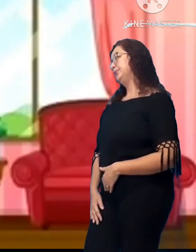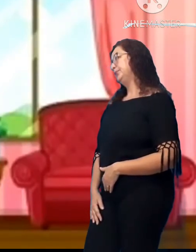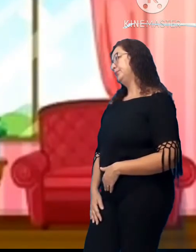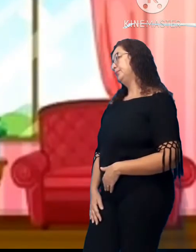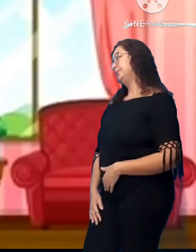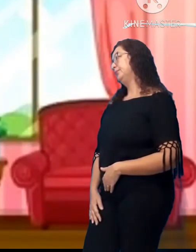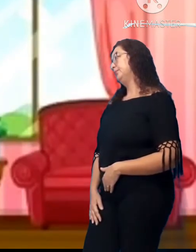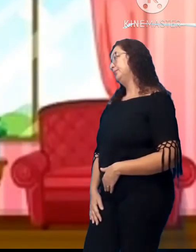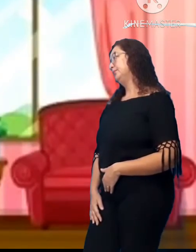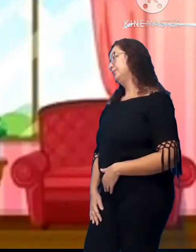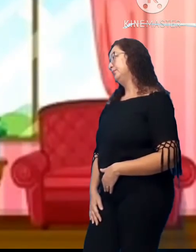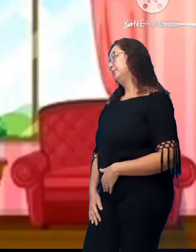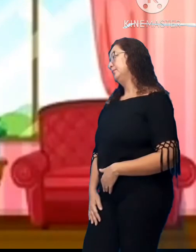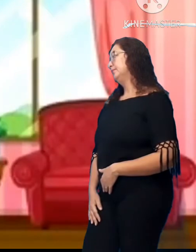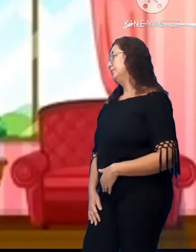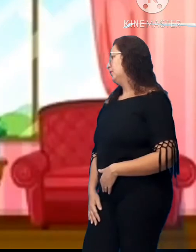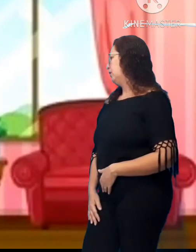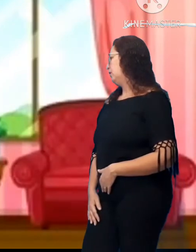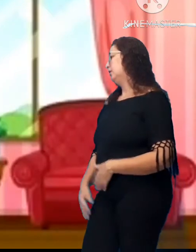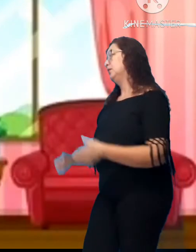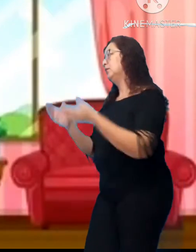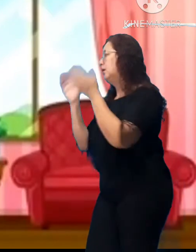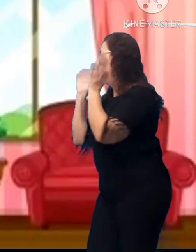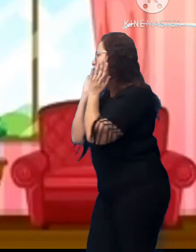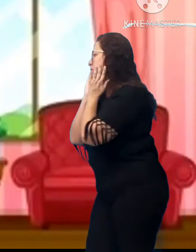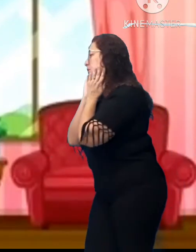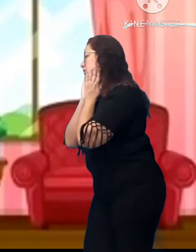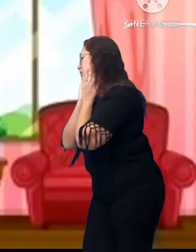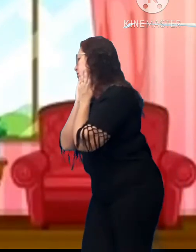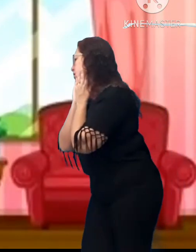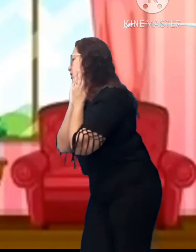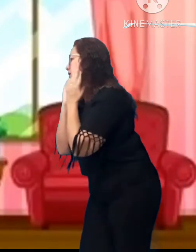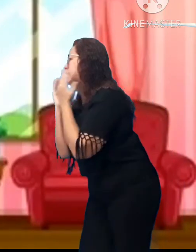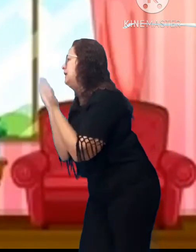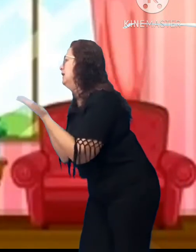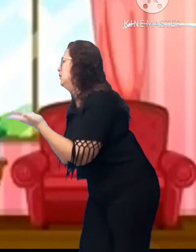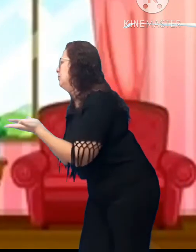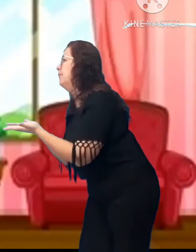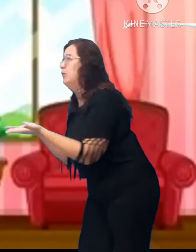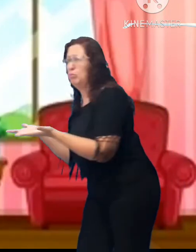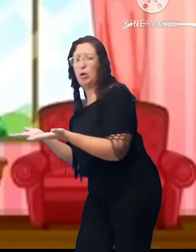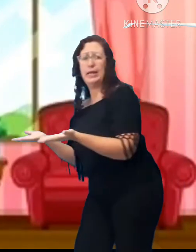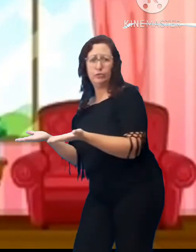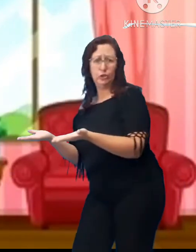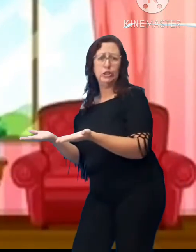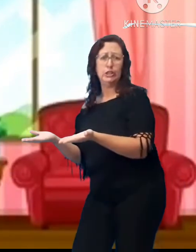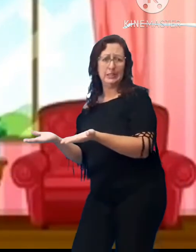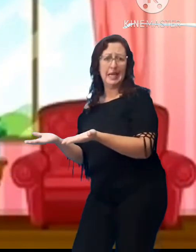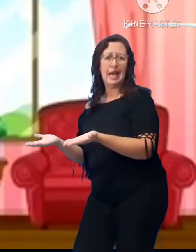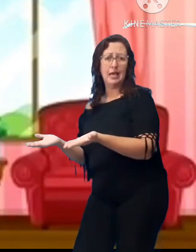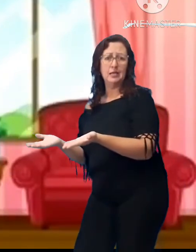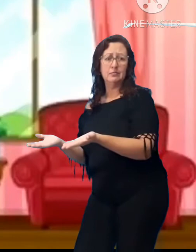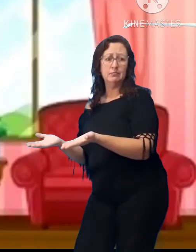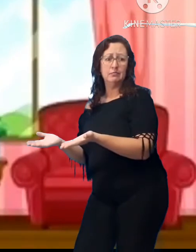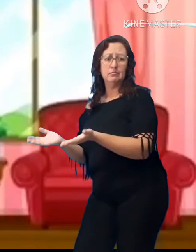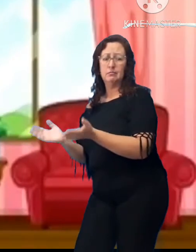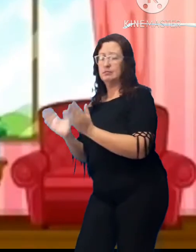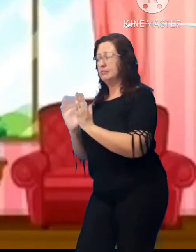pode cuidar de mim. Ora, e por que eu seria madrinha de uma borboletinha?